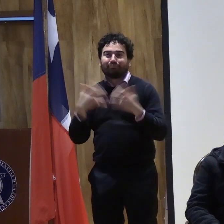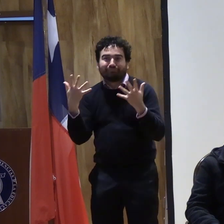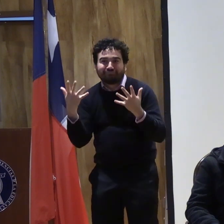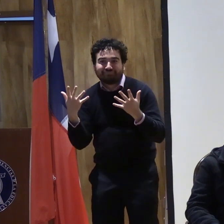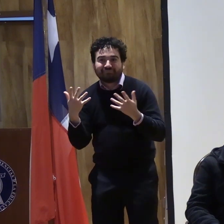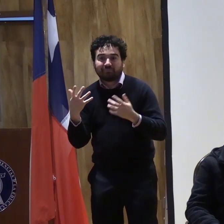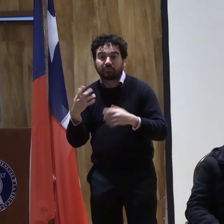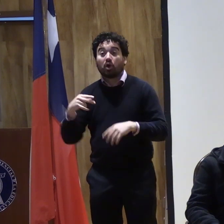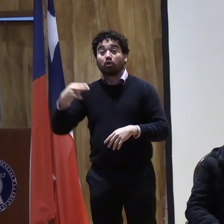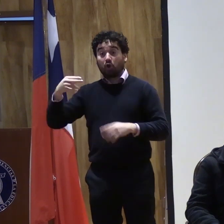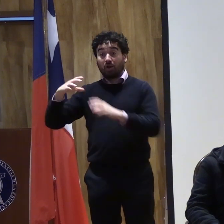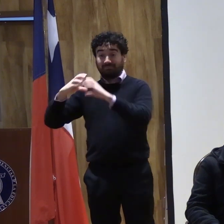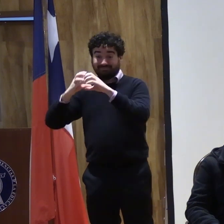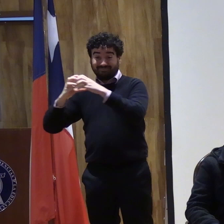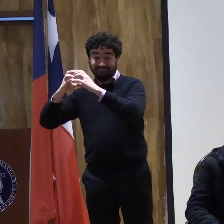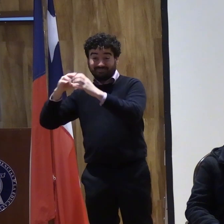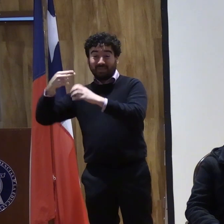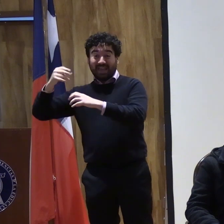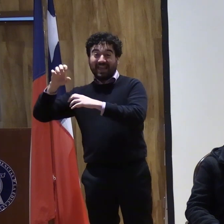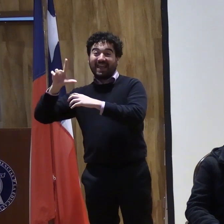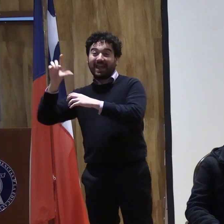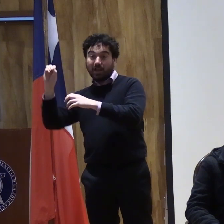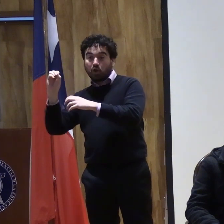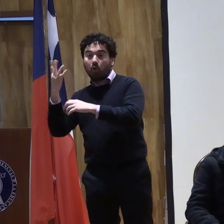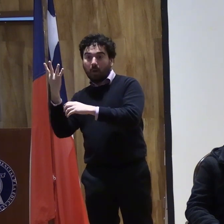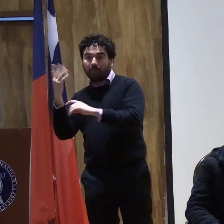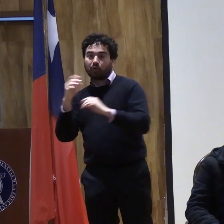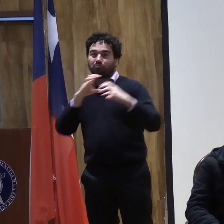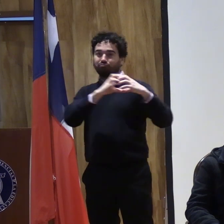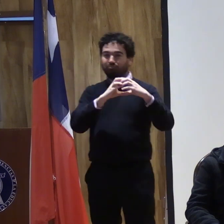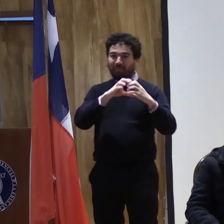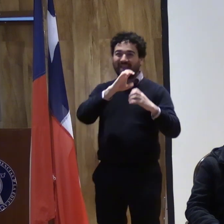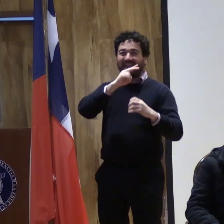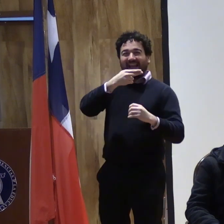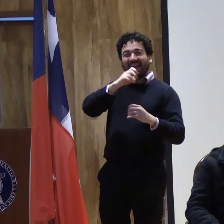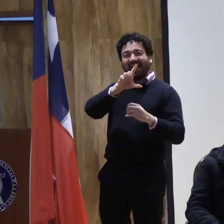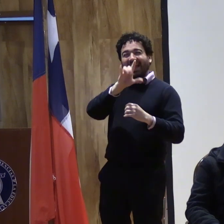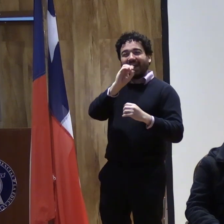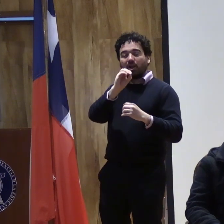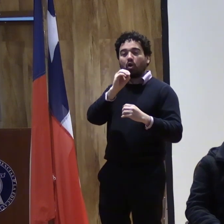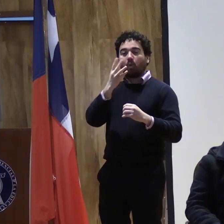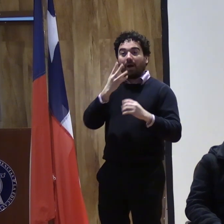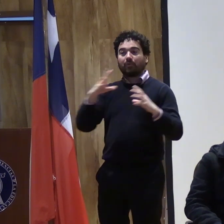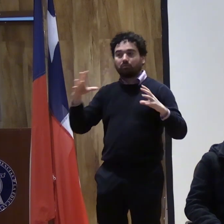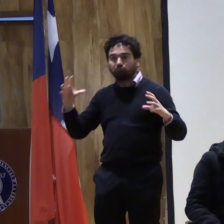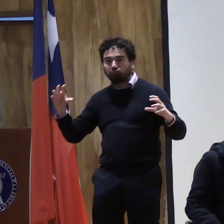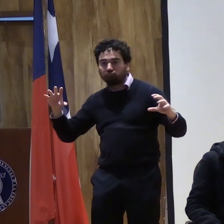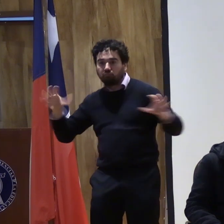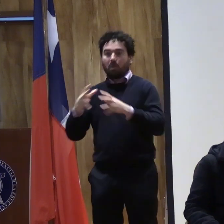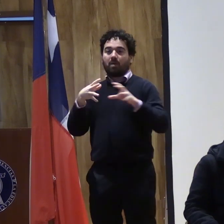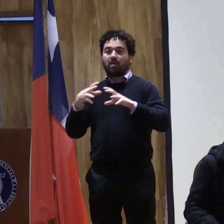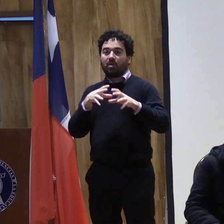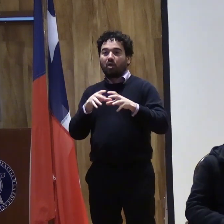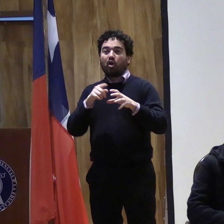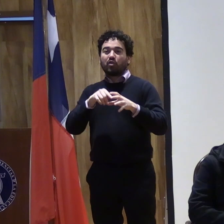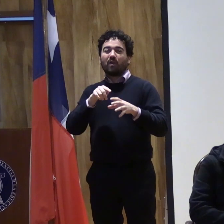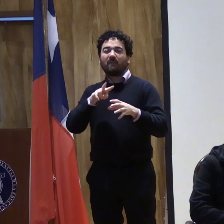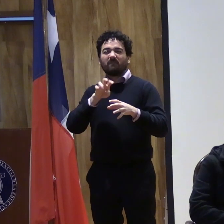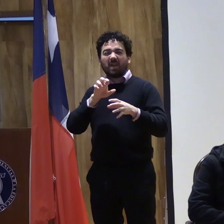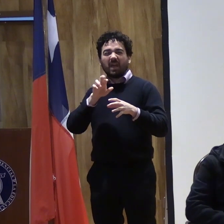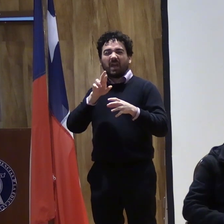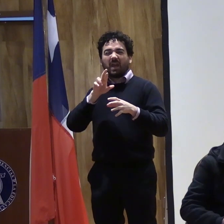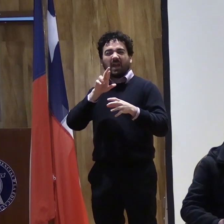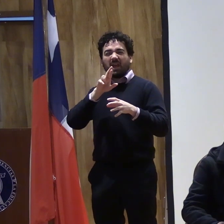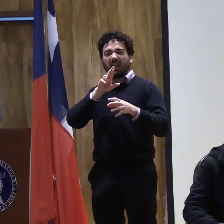helio 4 se une con otro helio 4, formaban berilio 8, que también es inestable, y